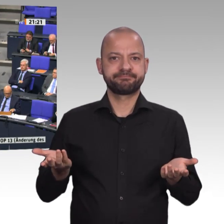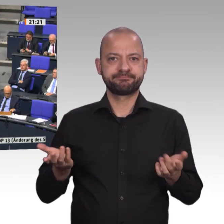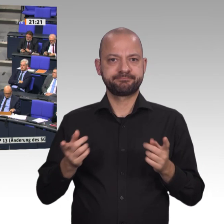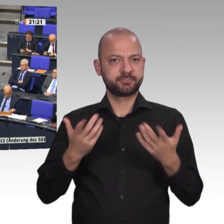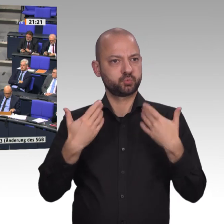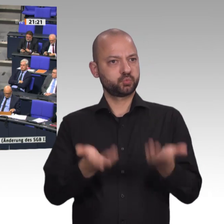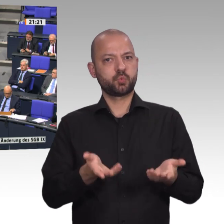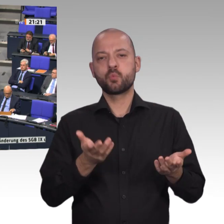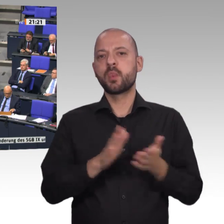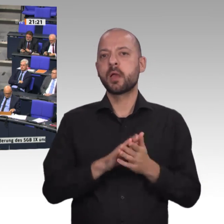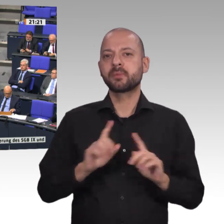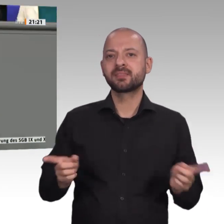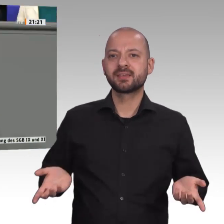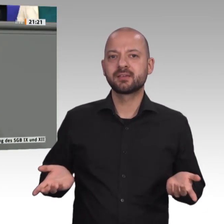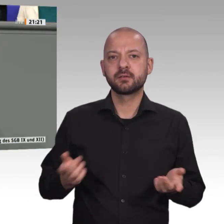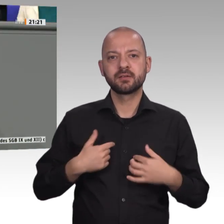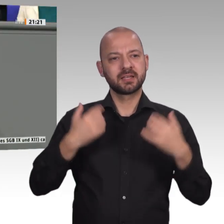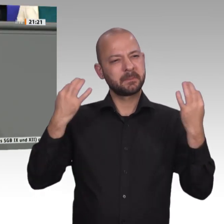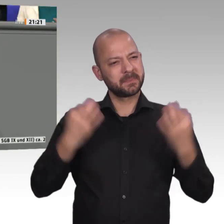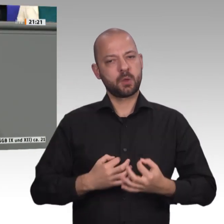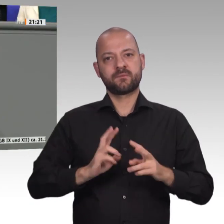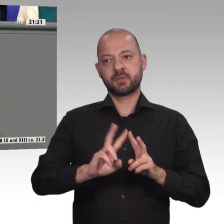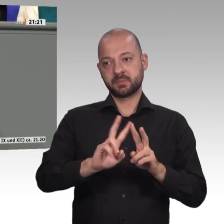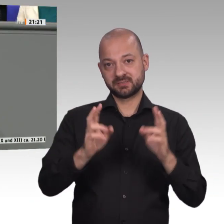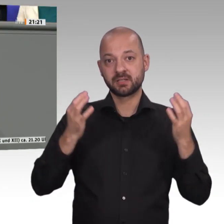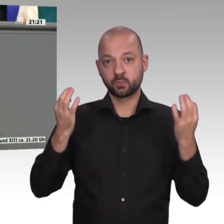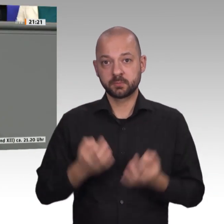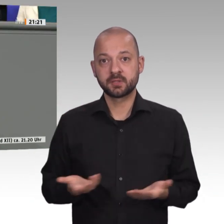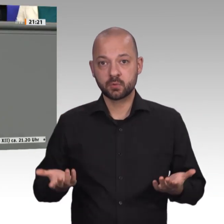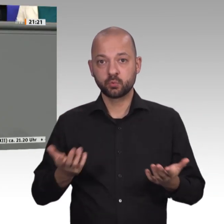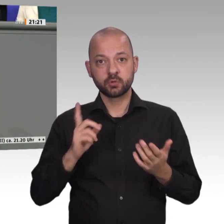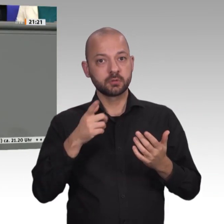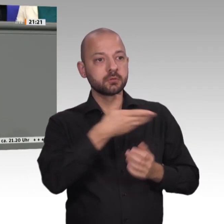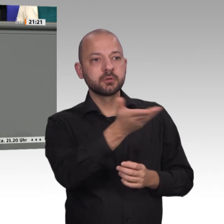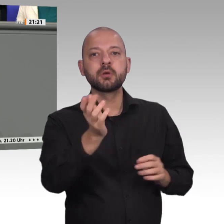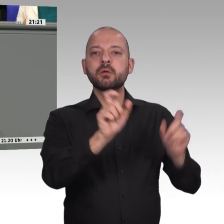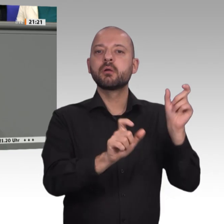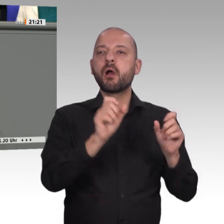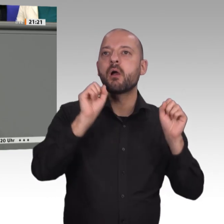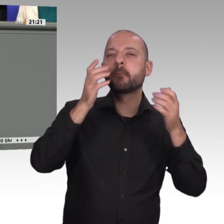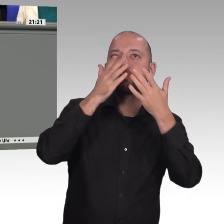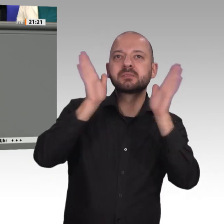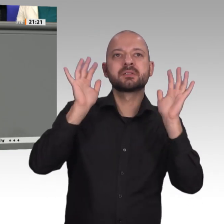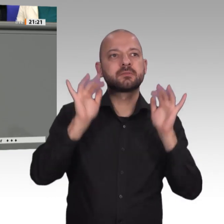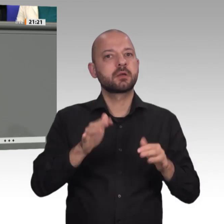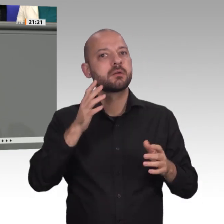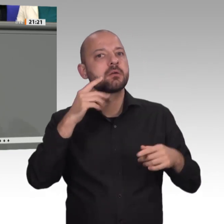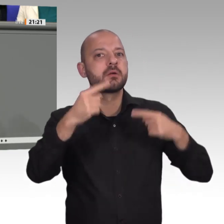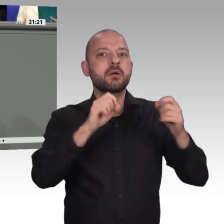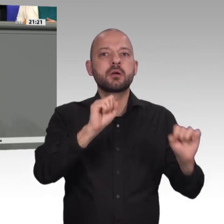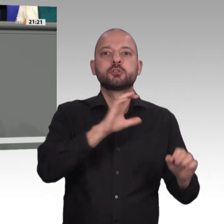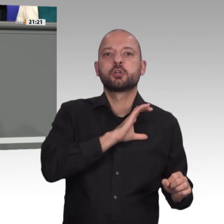Wir haben ein anderes Instrument, das angelegt ist im Bundesteilhabegesetz, die sogenannten anderen